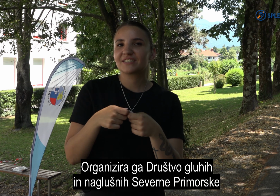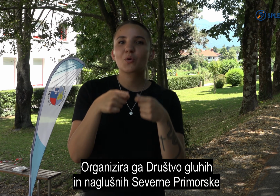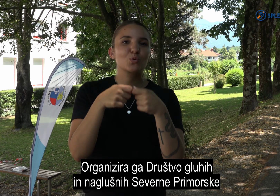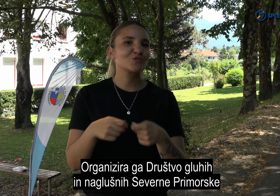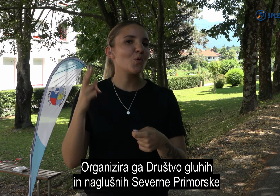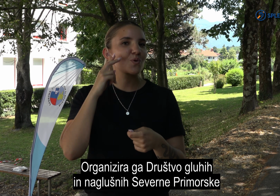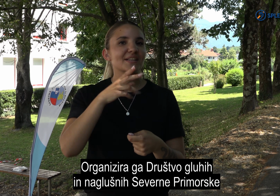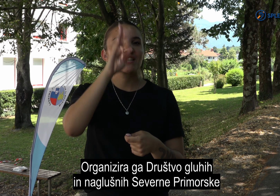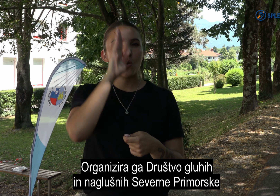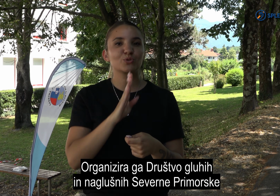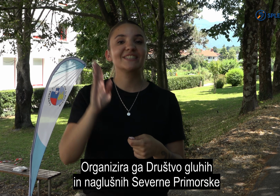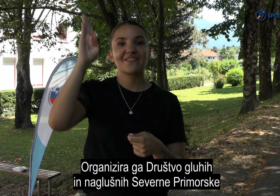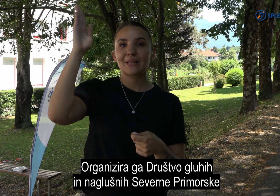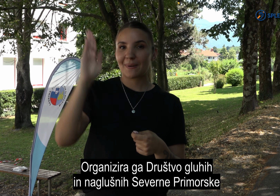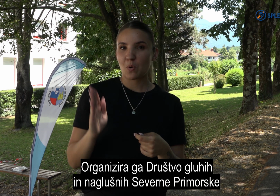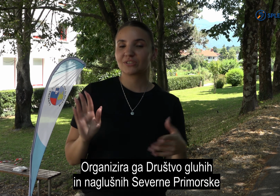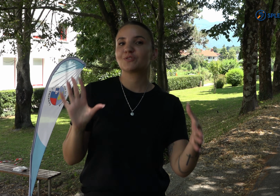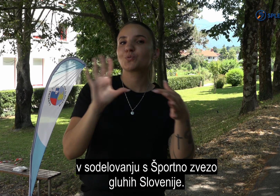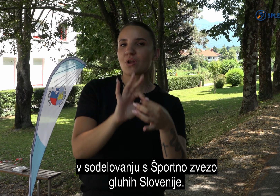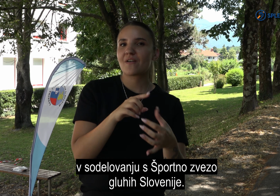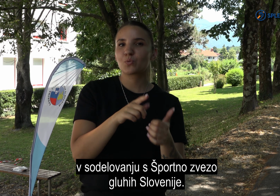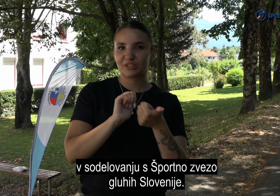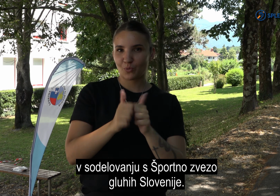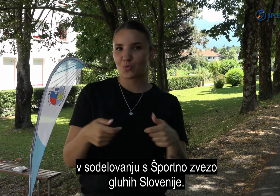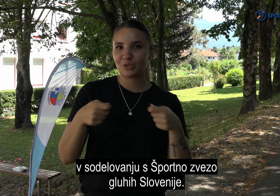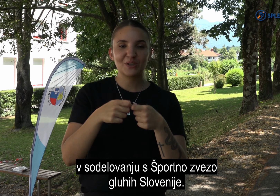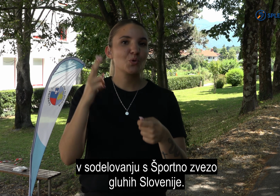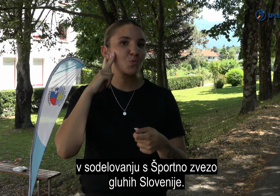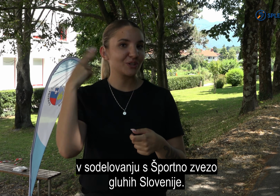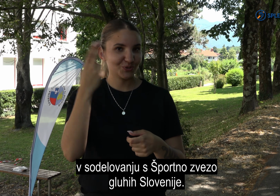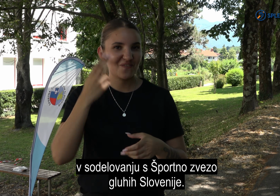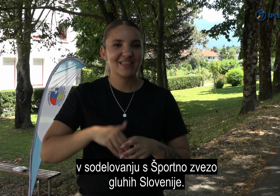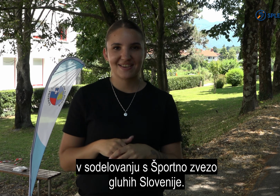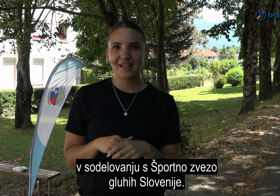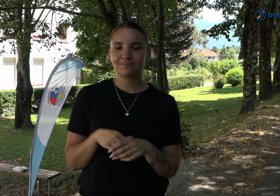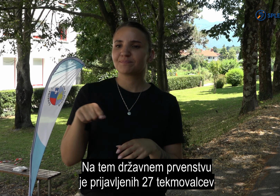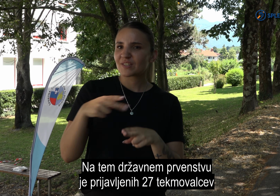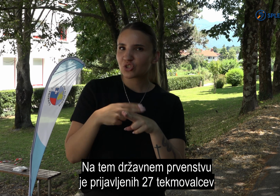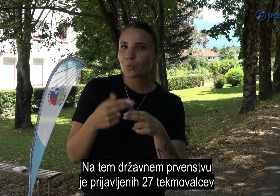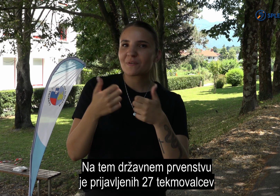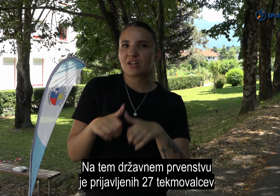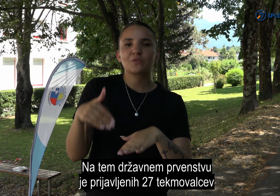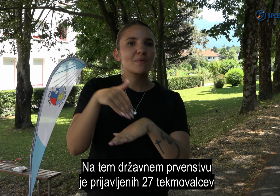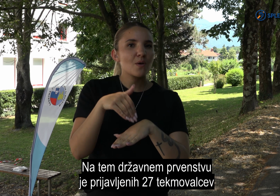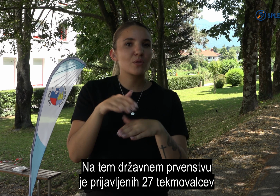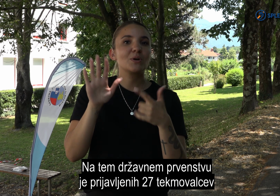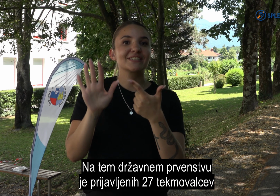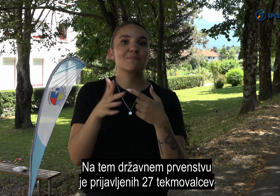teku. Organizira ga Društvo gluhih in naglušnih Severne Primorske v sodelovanju s Športno zvezo gluhih Slovenije. Na